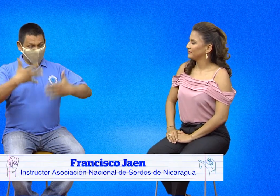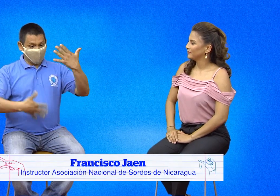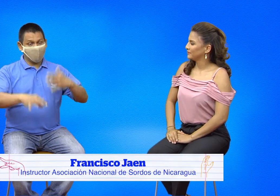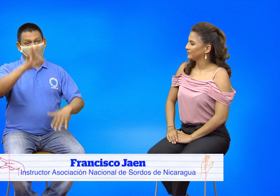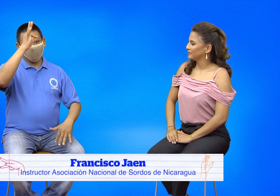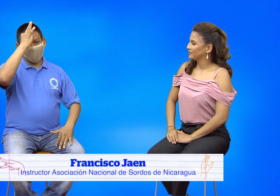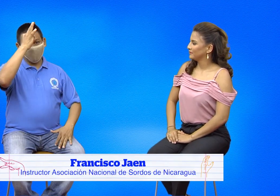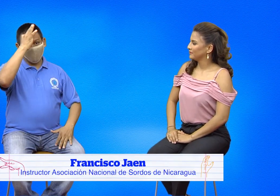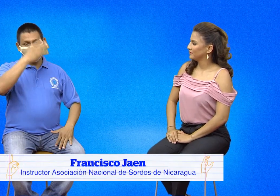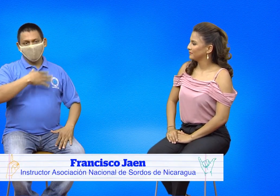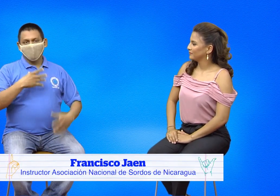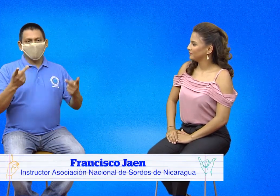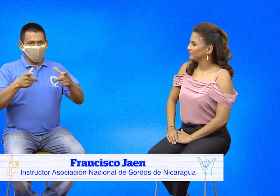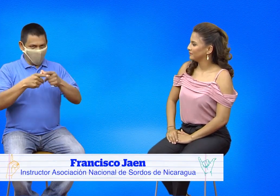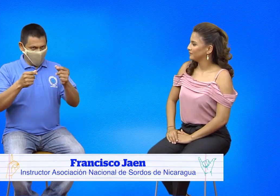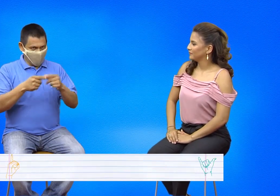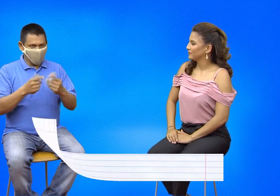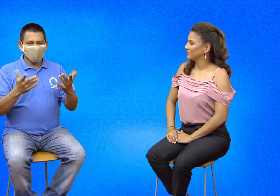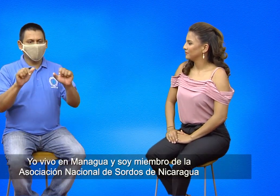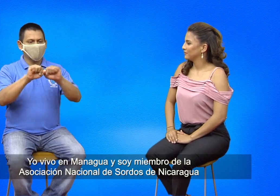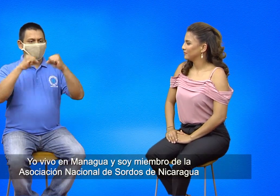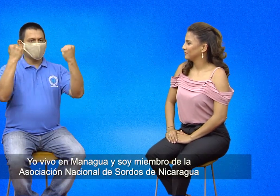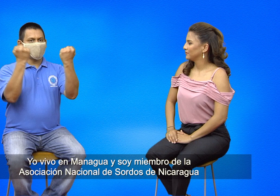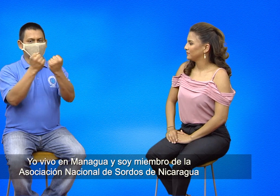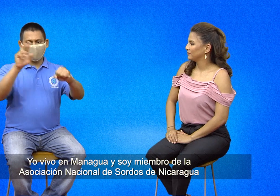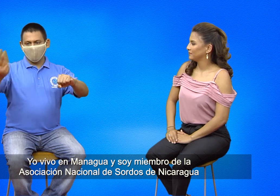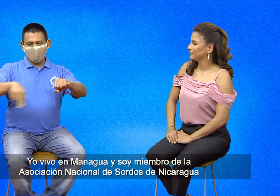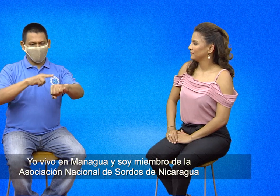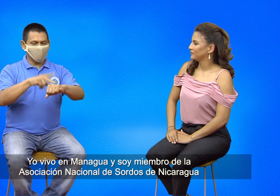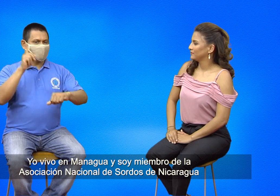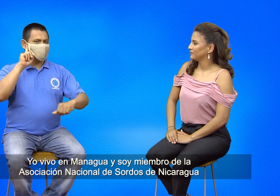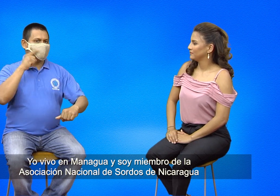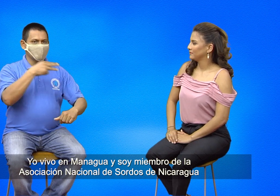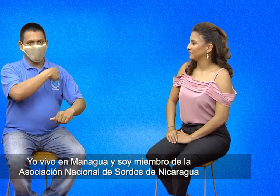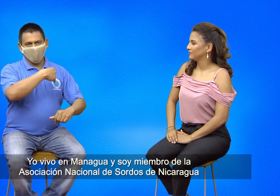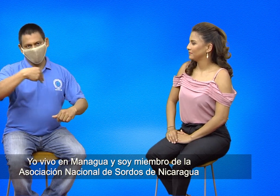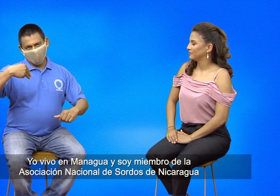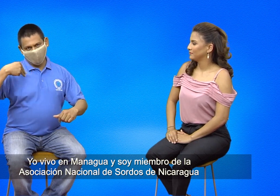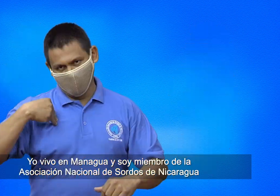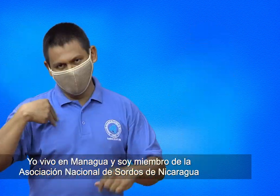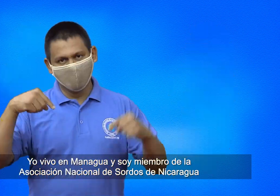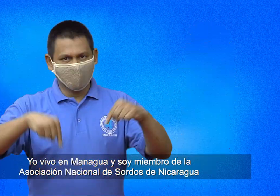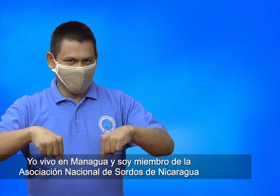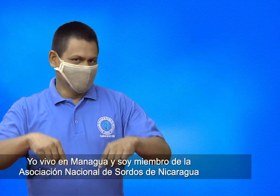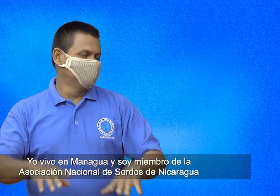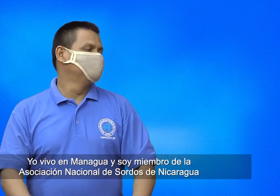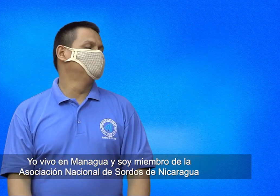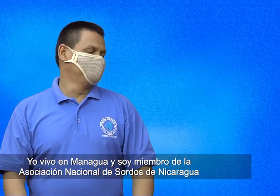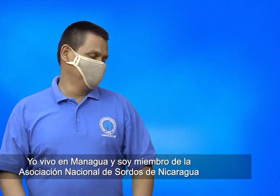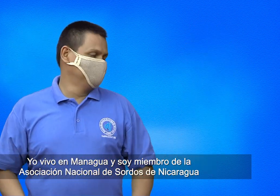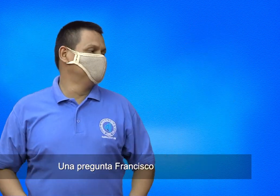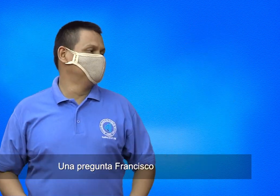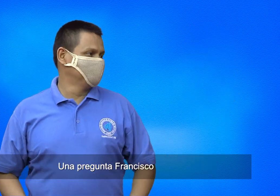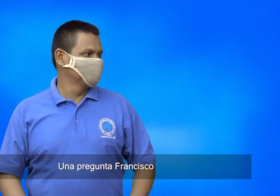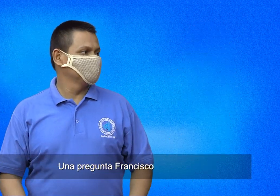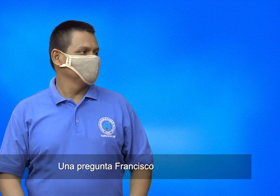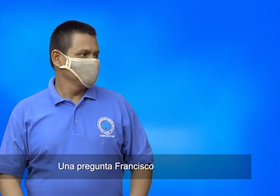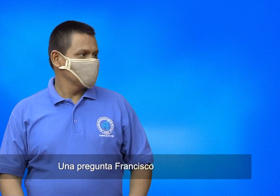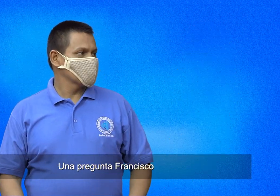esta es mi seña yo vivo en managua soy miembro de la asociación nacional sordos de nicaragua una pregunta